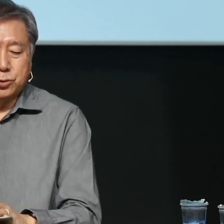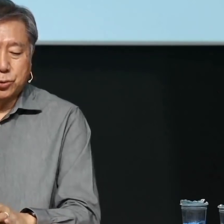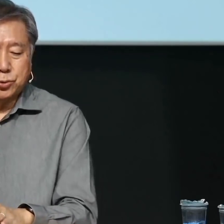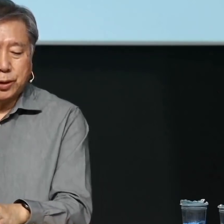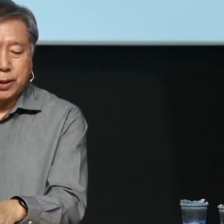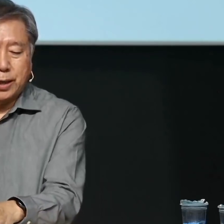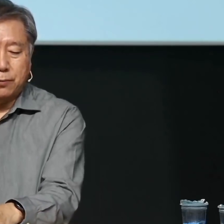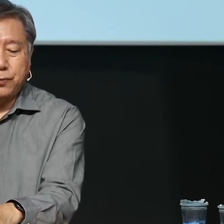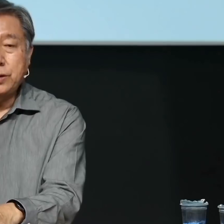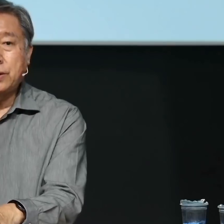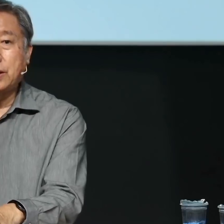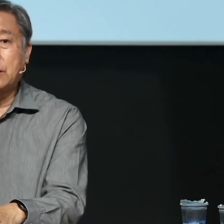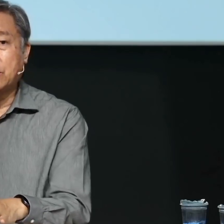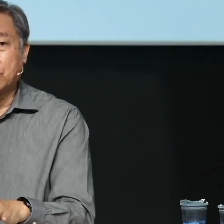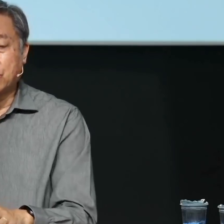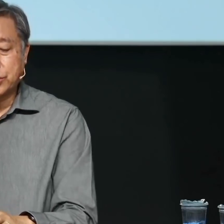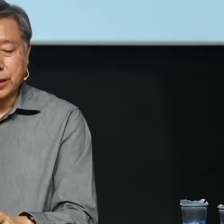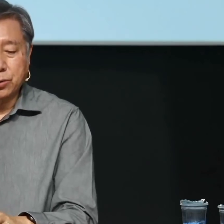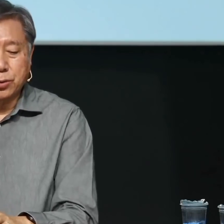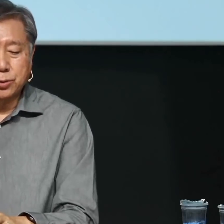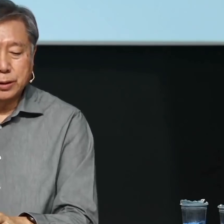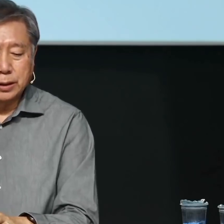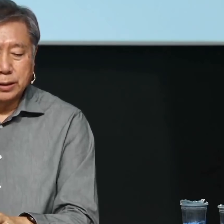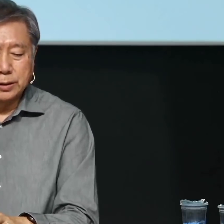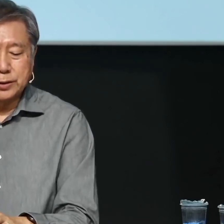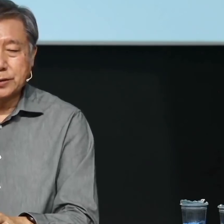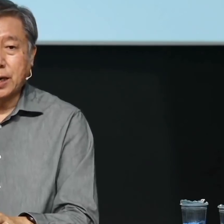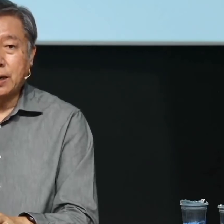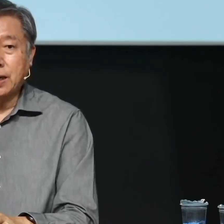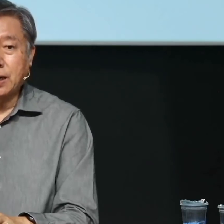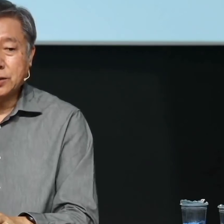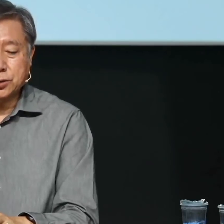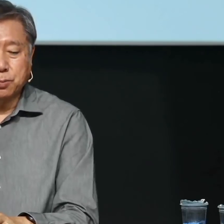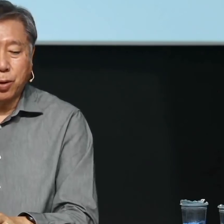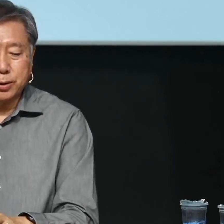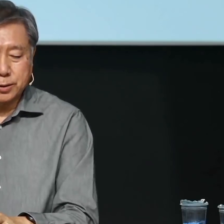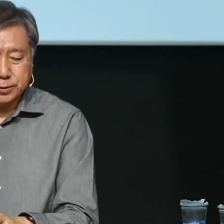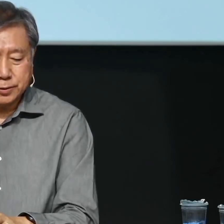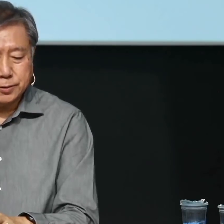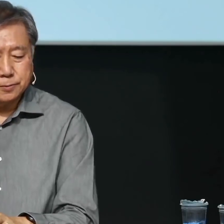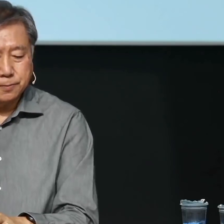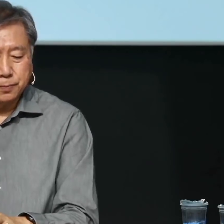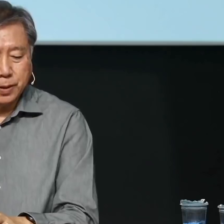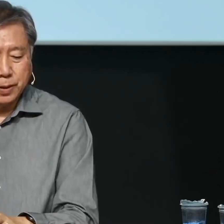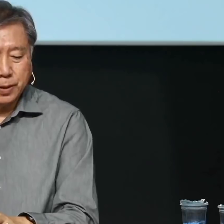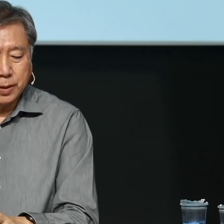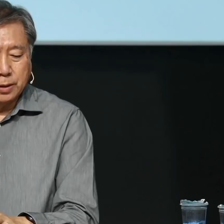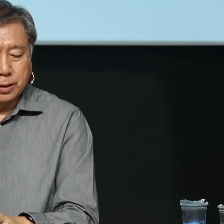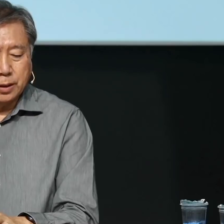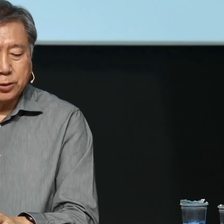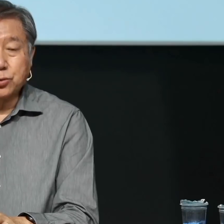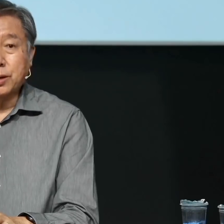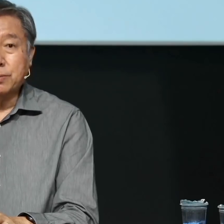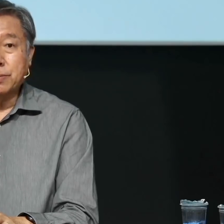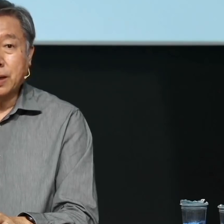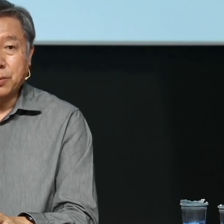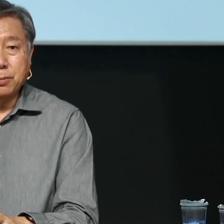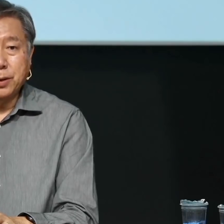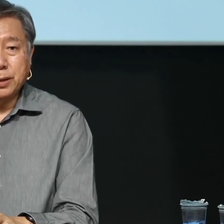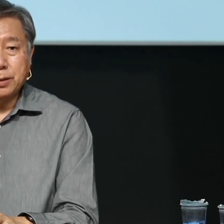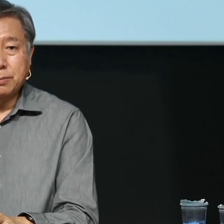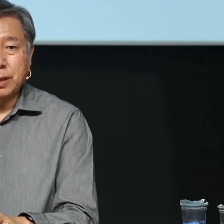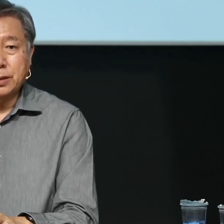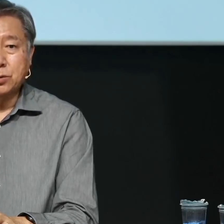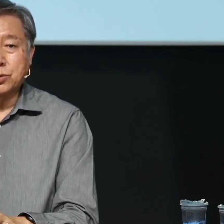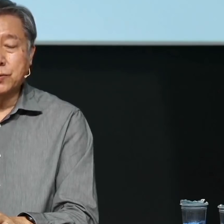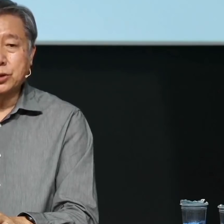O título é A Vinda do Senhor está às portas. A leitura da